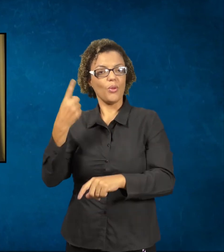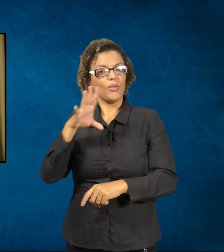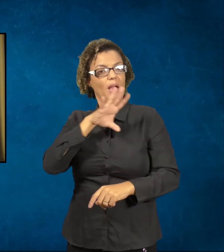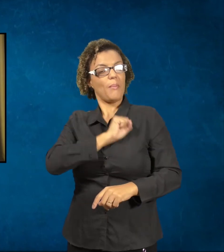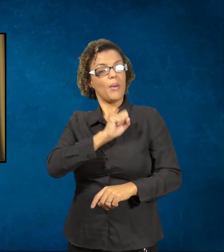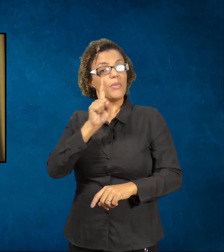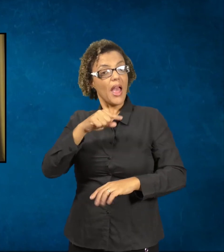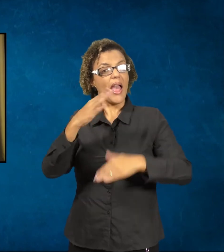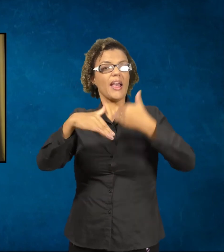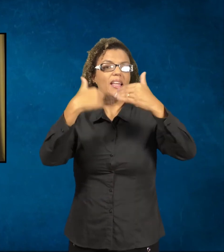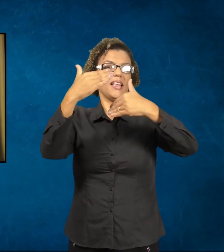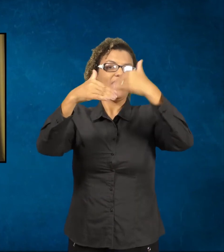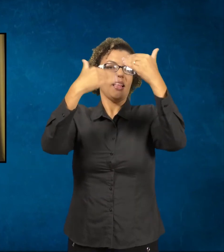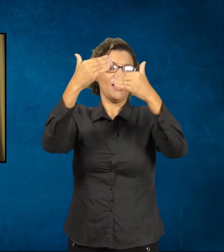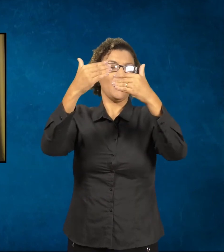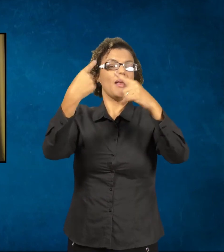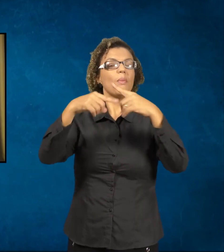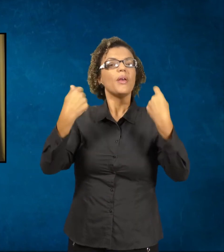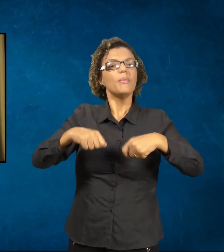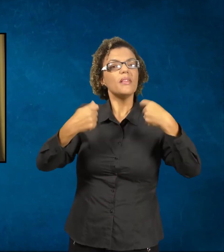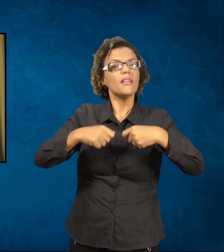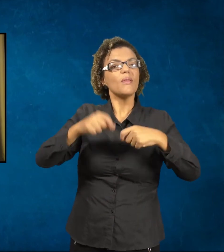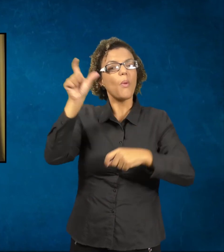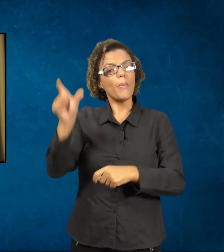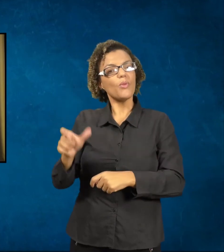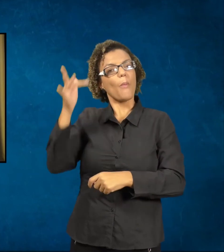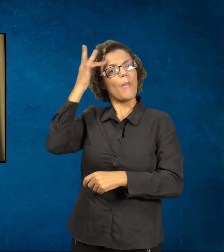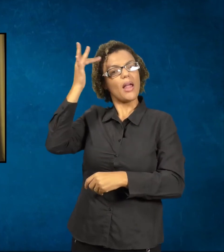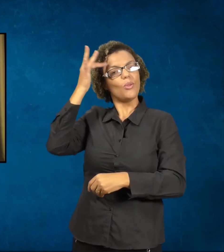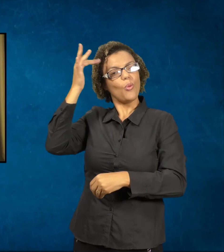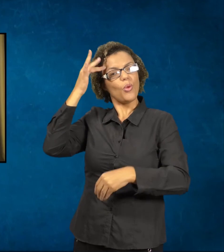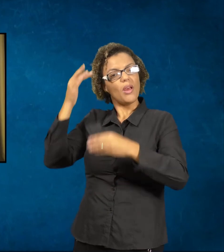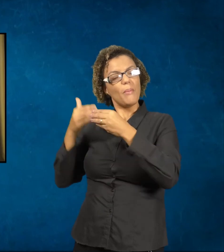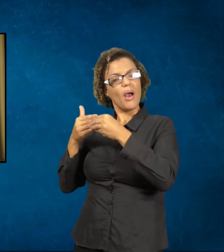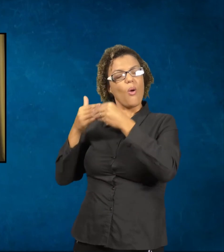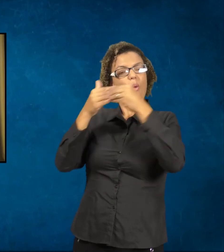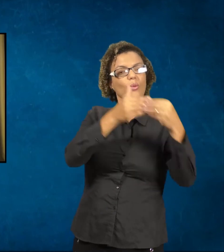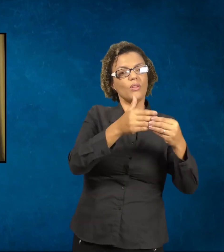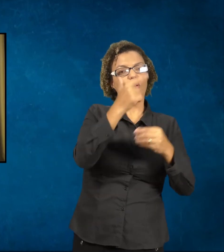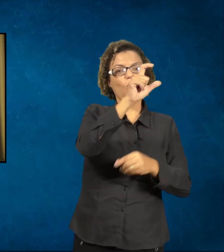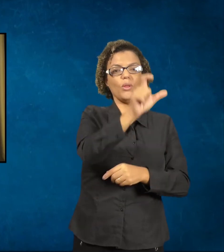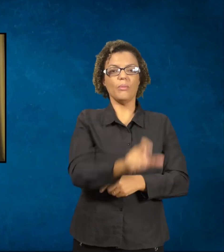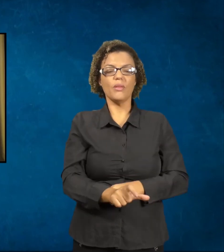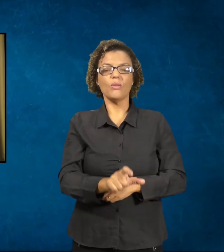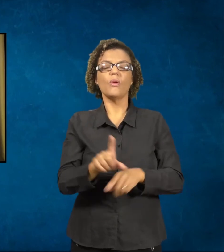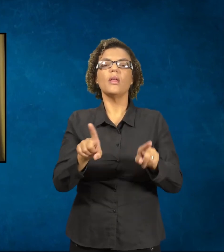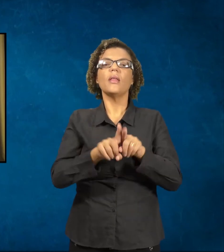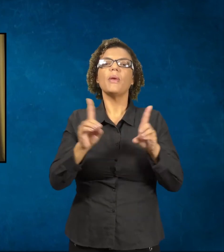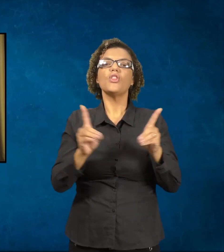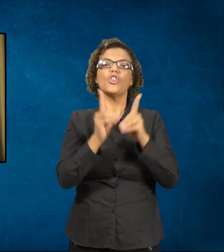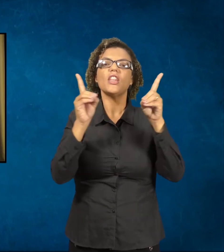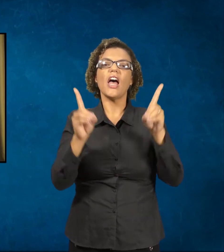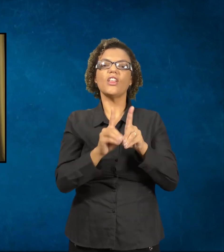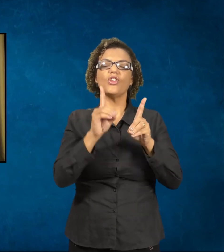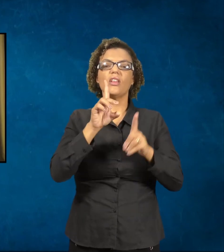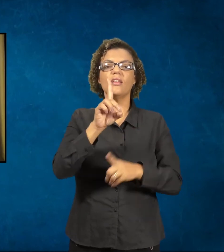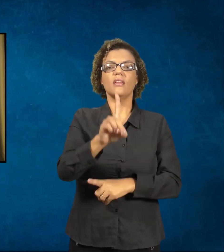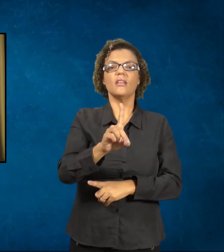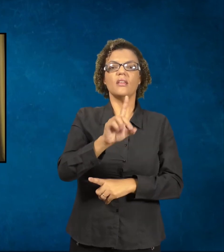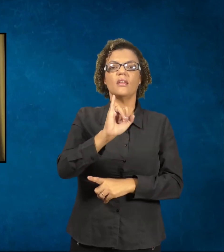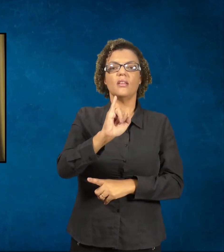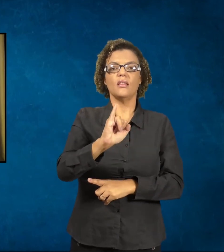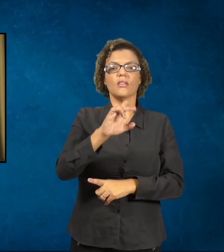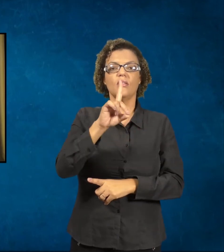para conduzir uma criança, senão a pedagogia não se opera. Didática, didáskalos. Você sabe o que significa